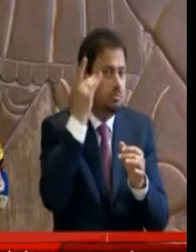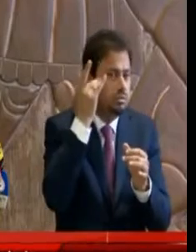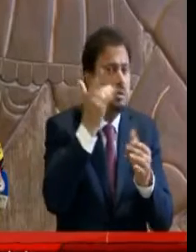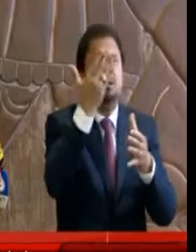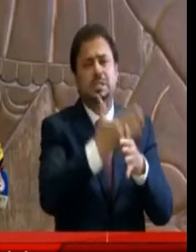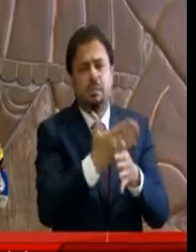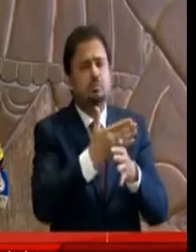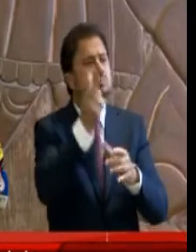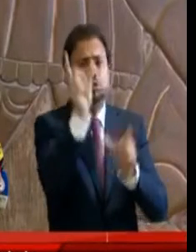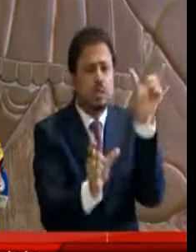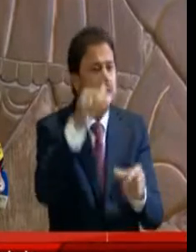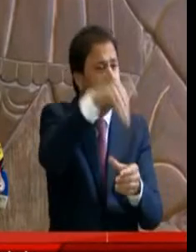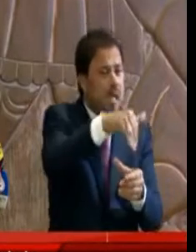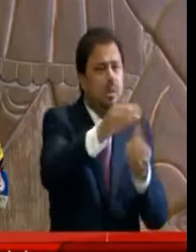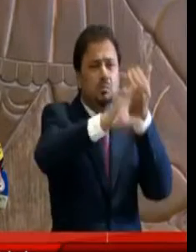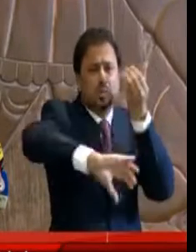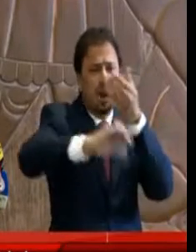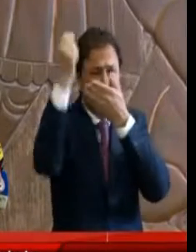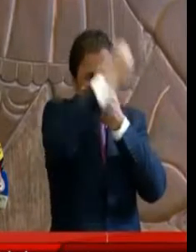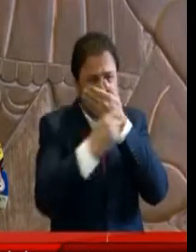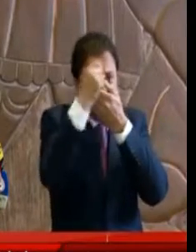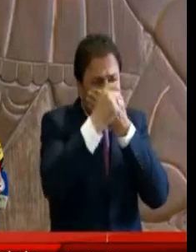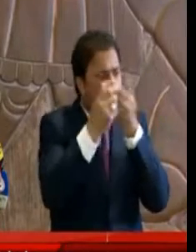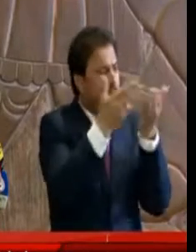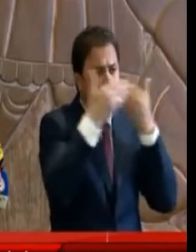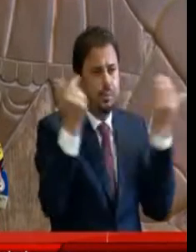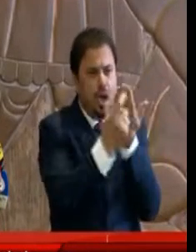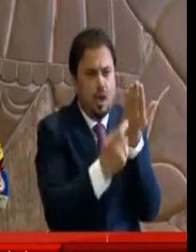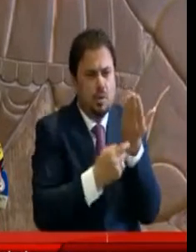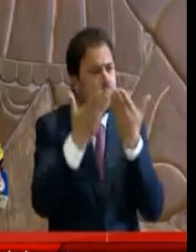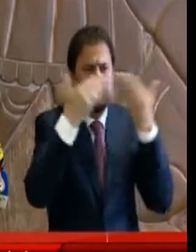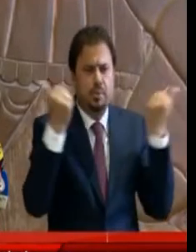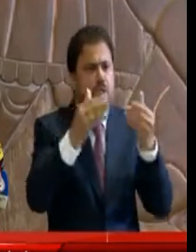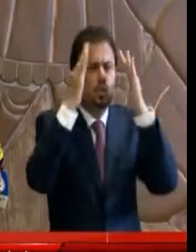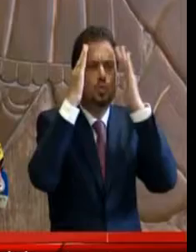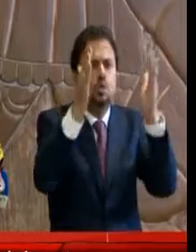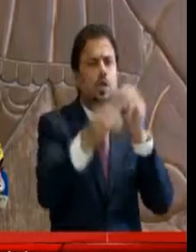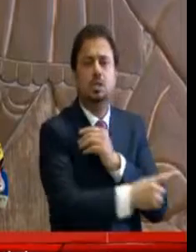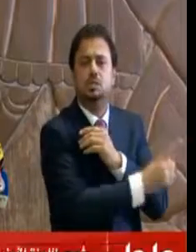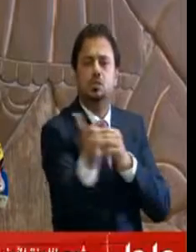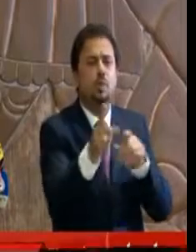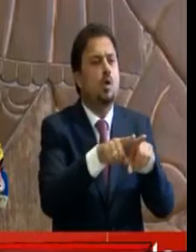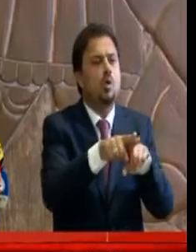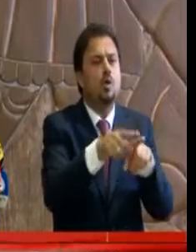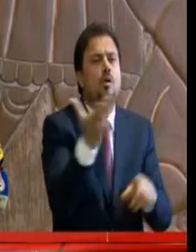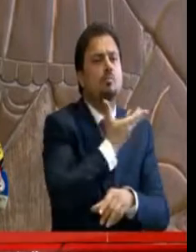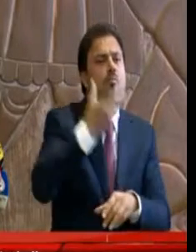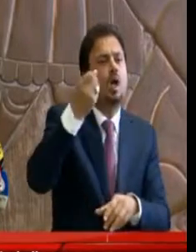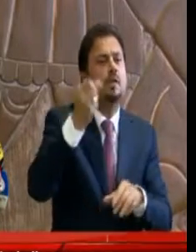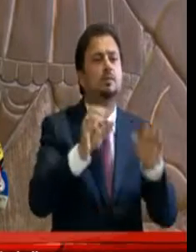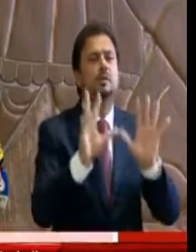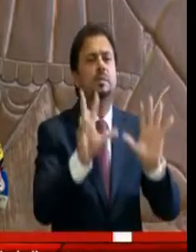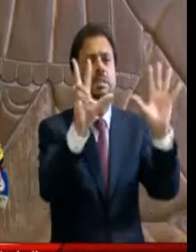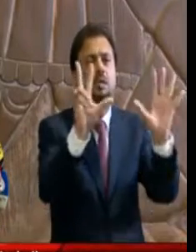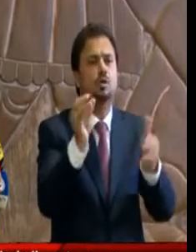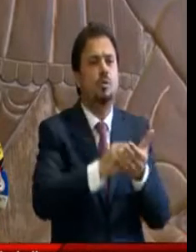تشهد مظاهر مسلحة، لم تشهد أي خروقات أمنية. شكرا لكل إخواني في المحافظات وأسائل